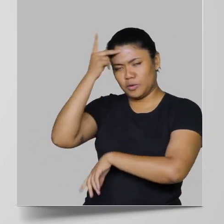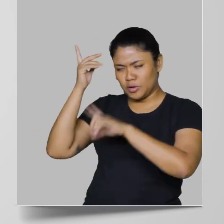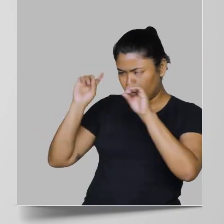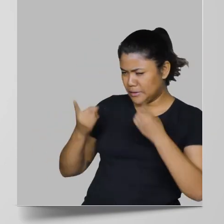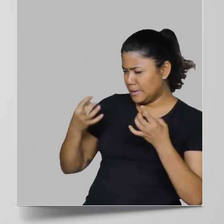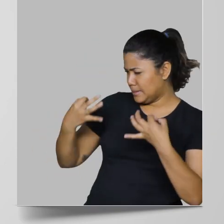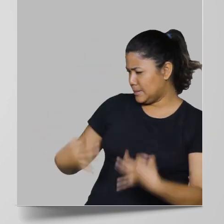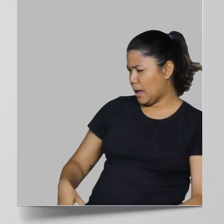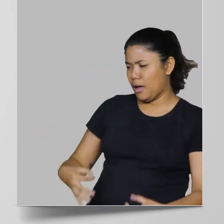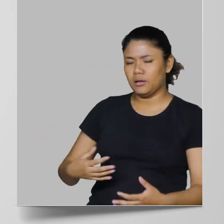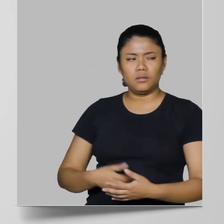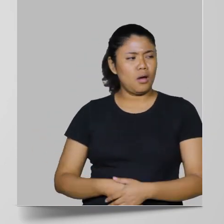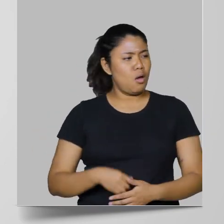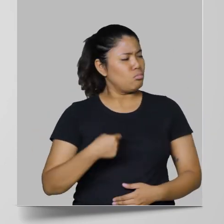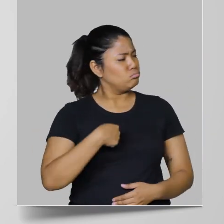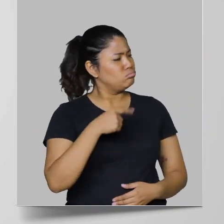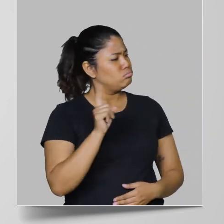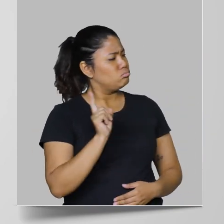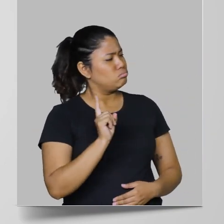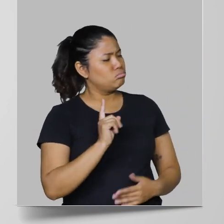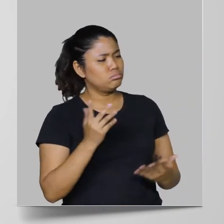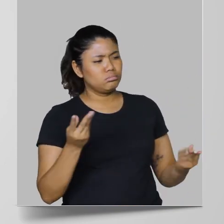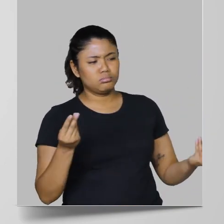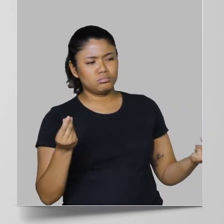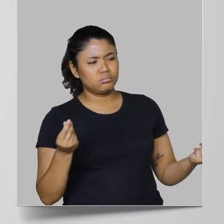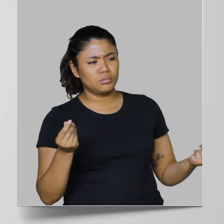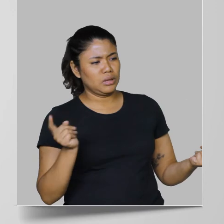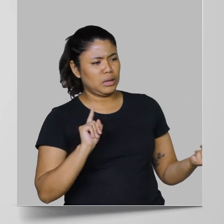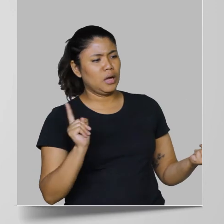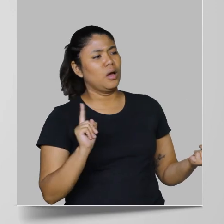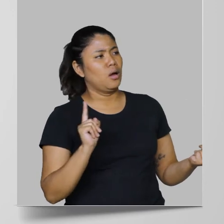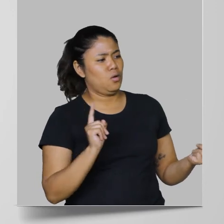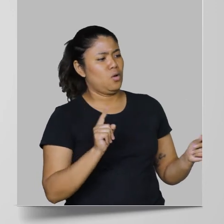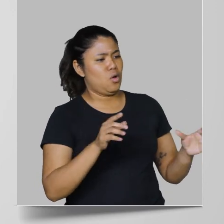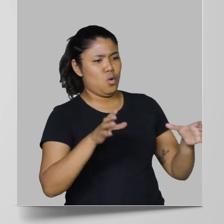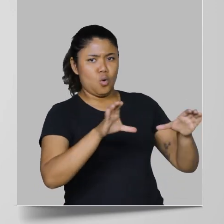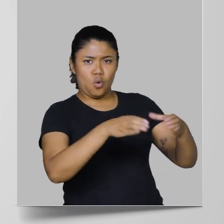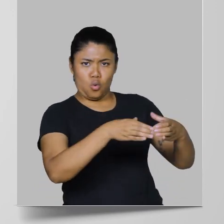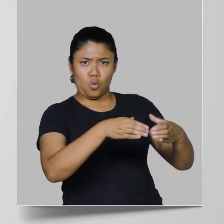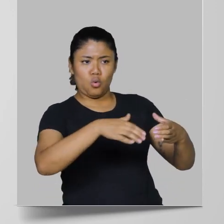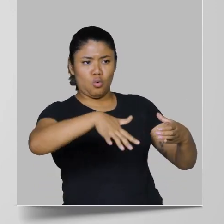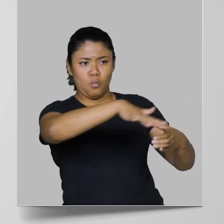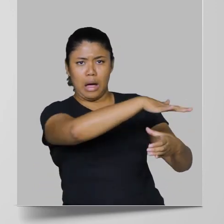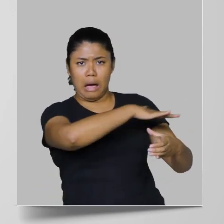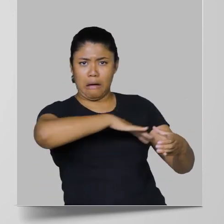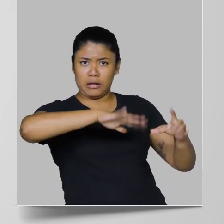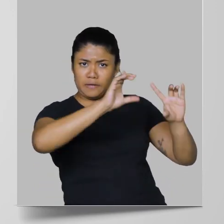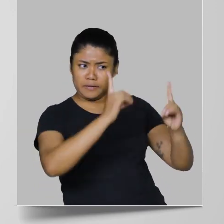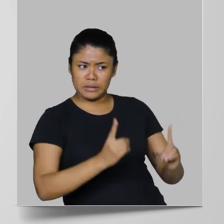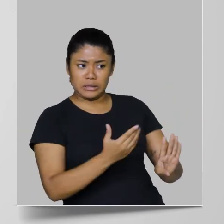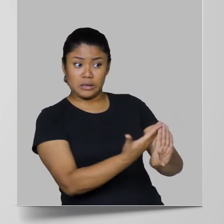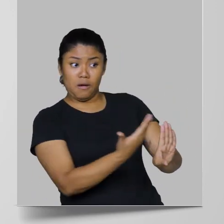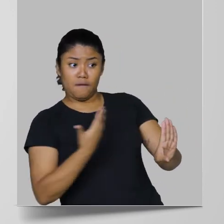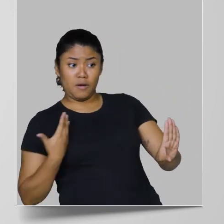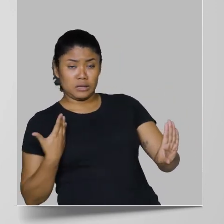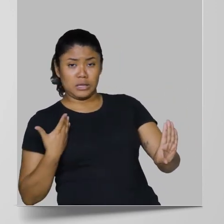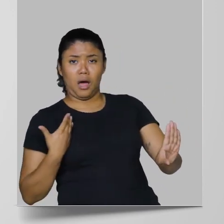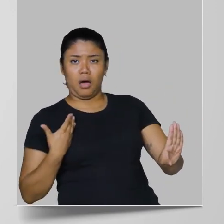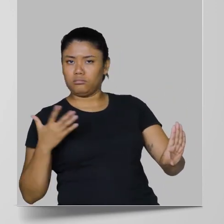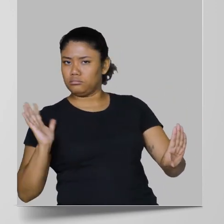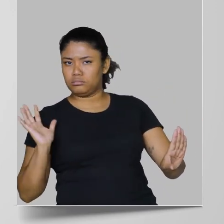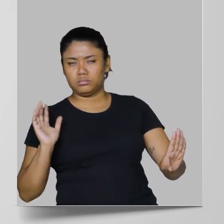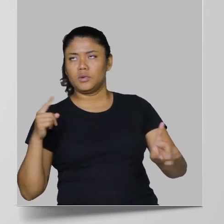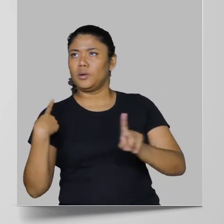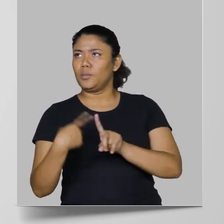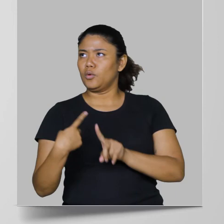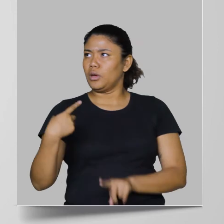é ofertada na universidade, que é estudo sobre deficiência, e acabei me apaixonando, assim. Foi lá que eu